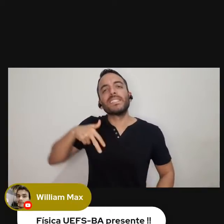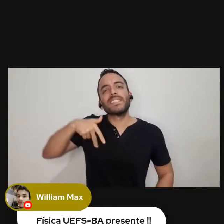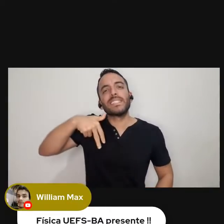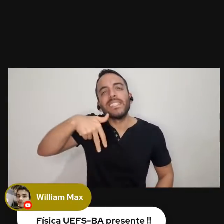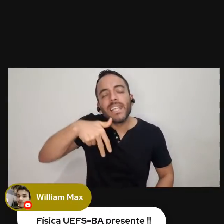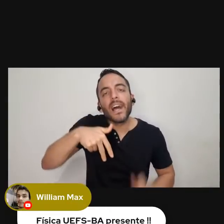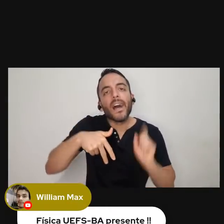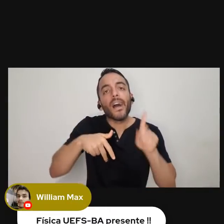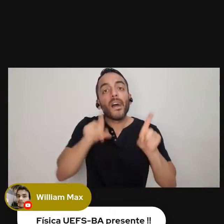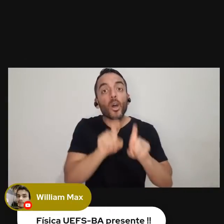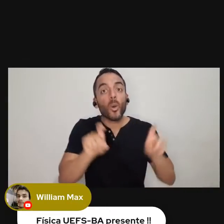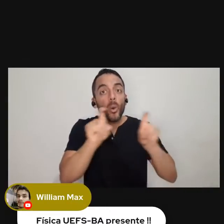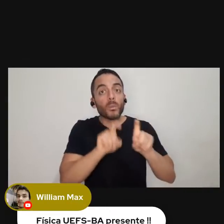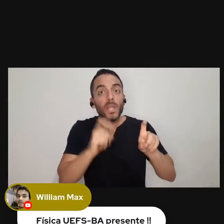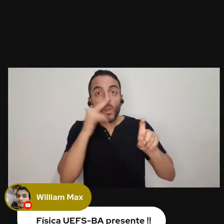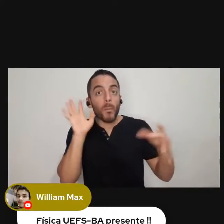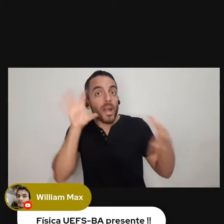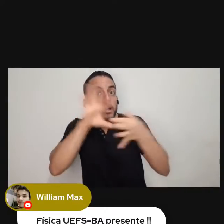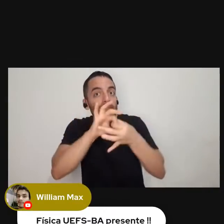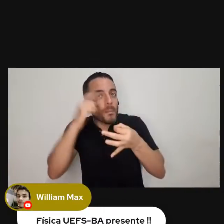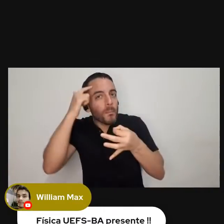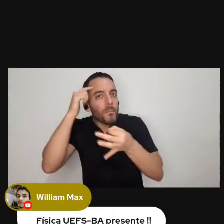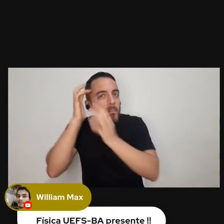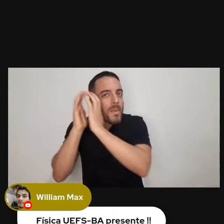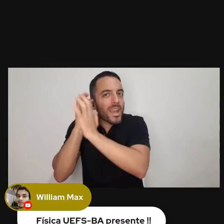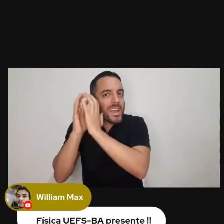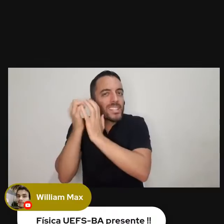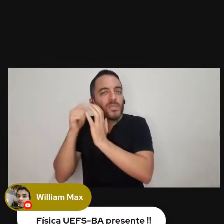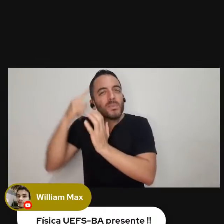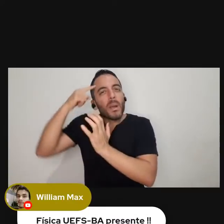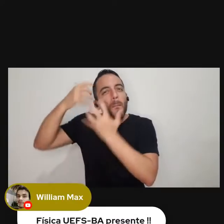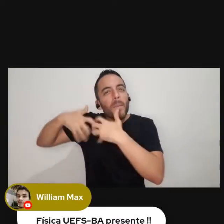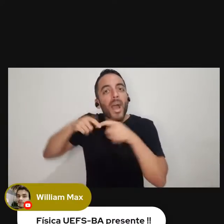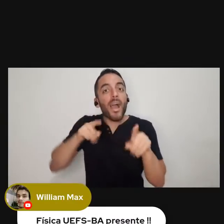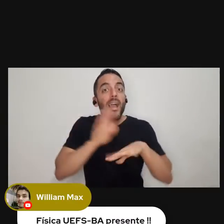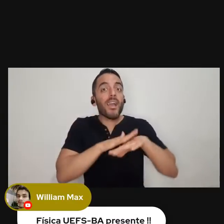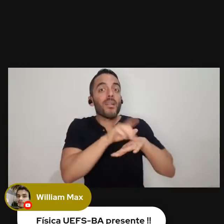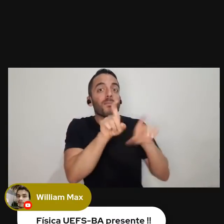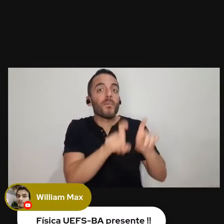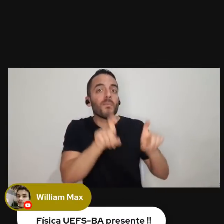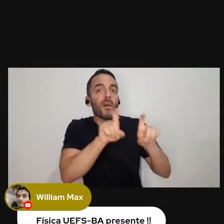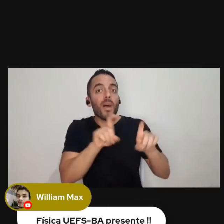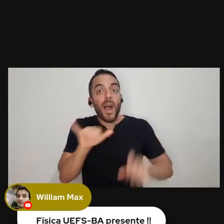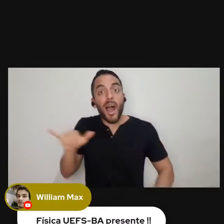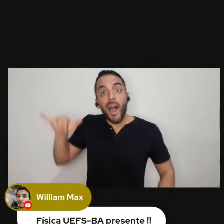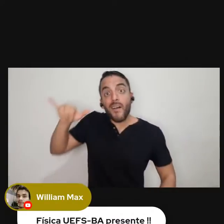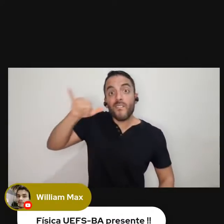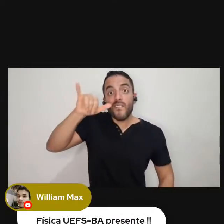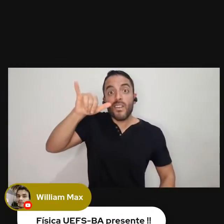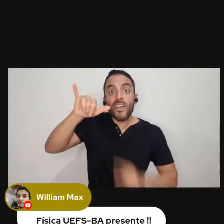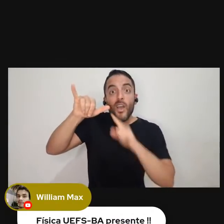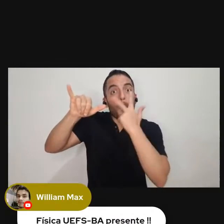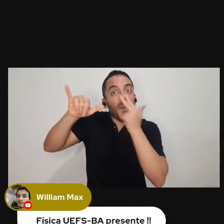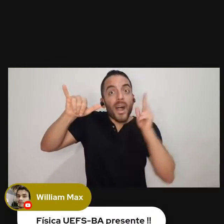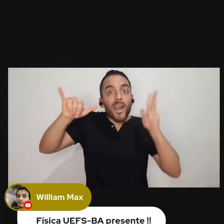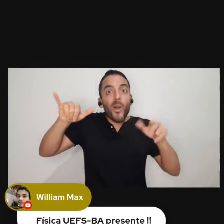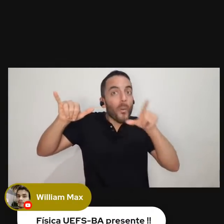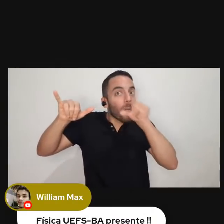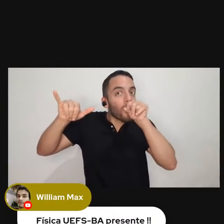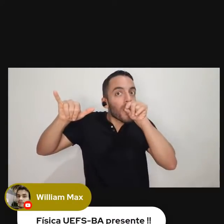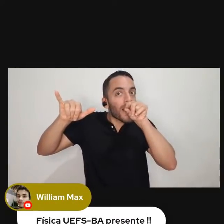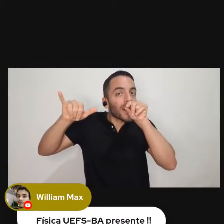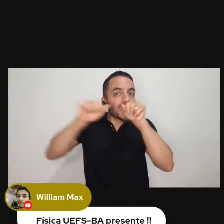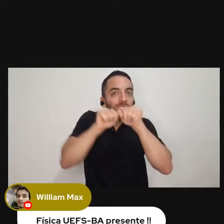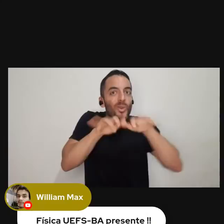e o avião como extensão das asas dos pássaros, e assim por diante. Então, todo